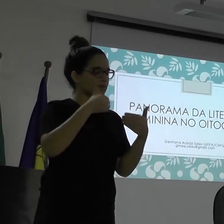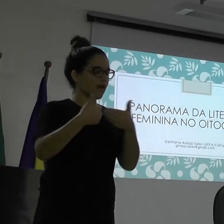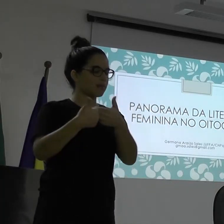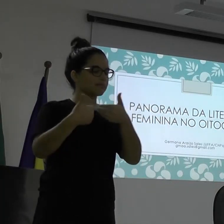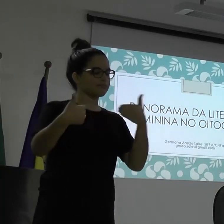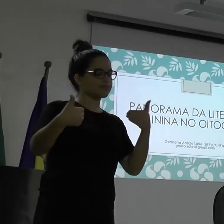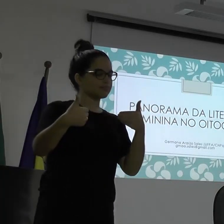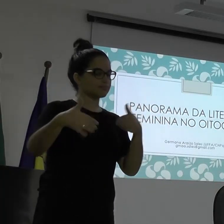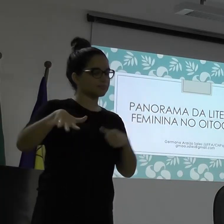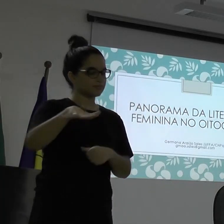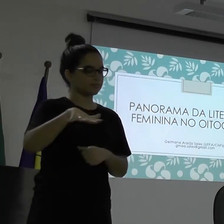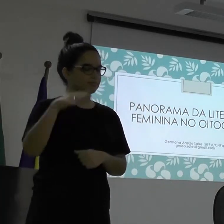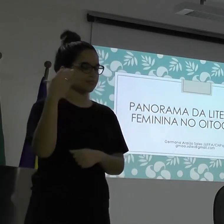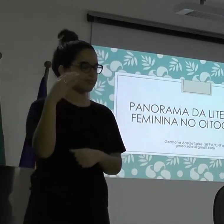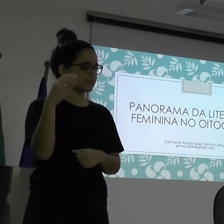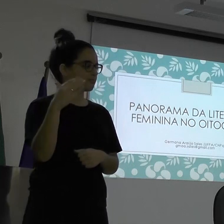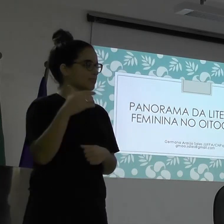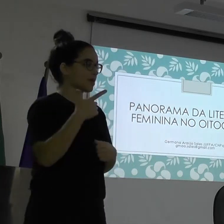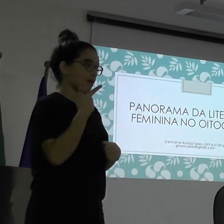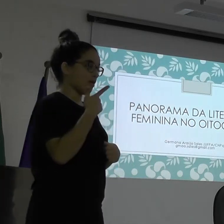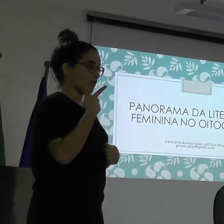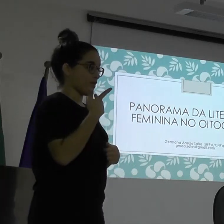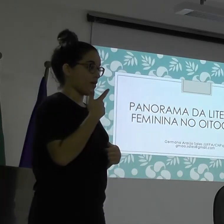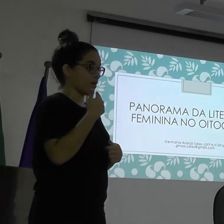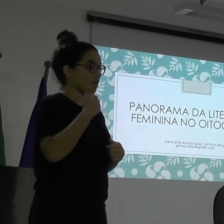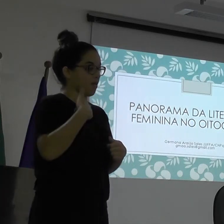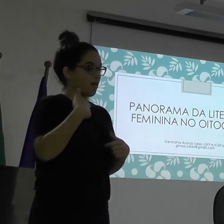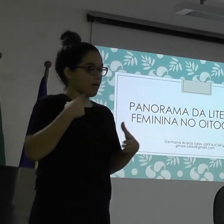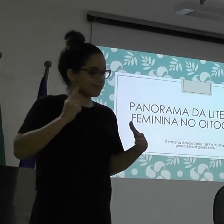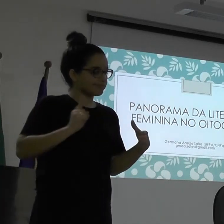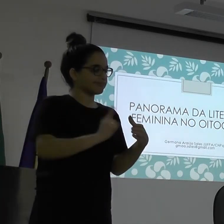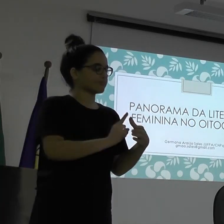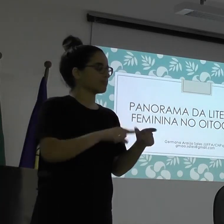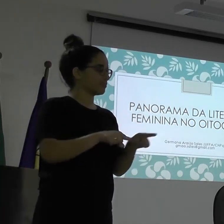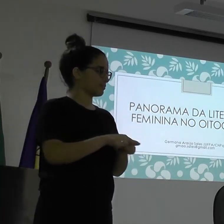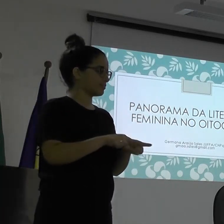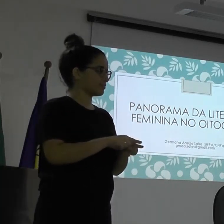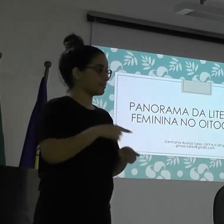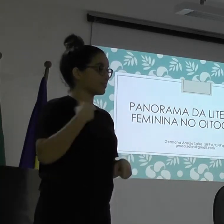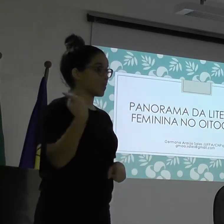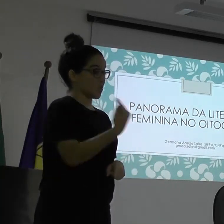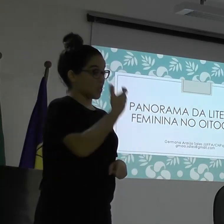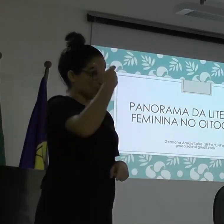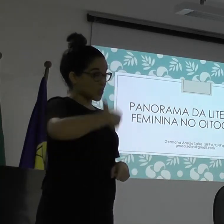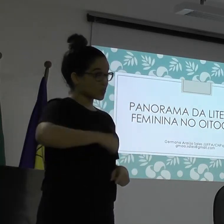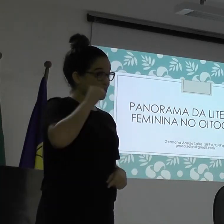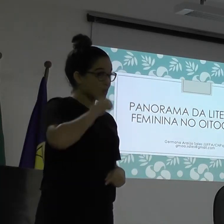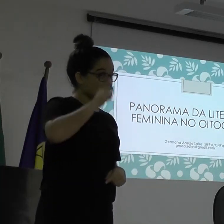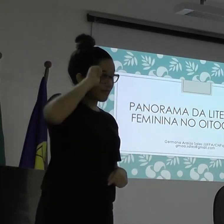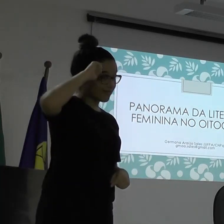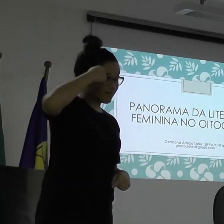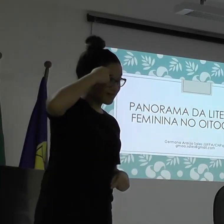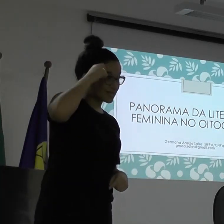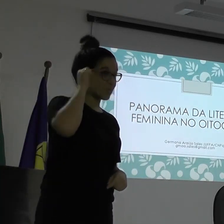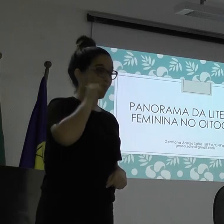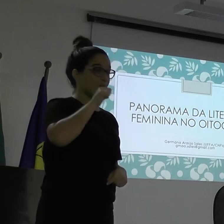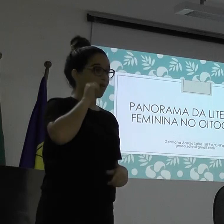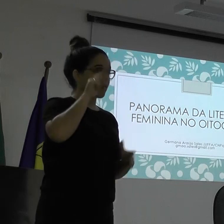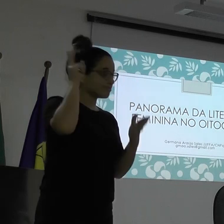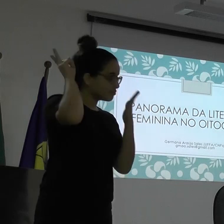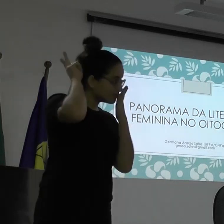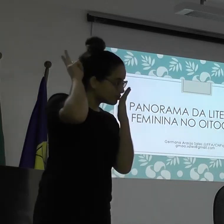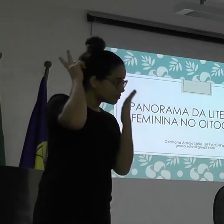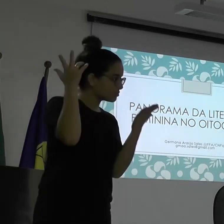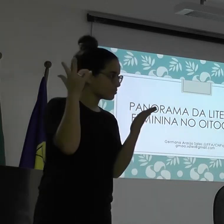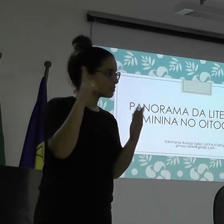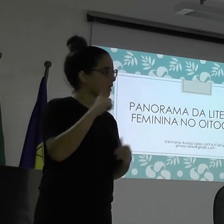ciência. E aí eu faço uma parte, né, e principalmente quando somos mulheres negras, né, mulheres indígenas, né,